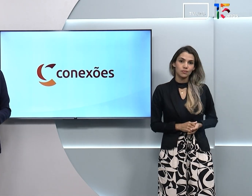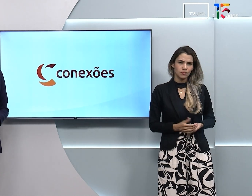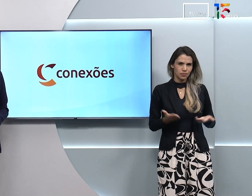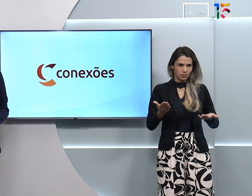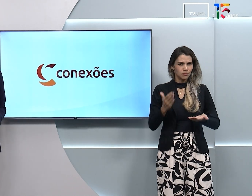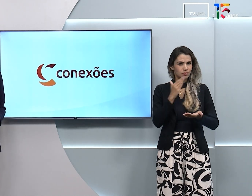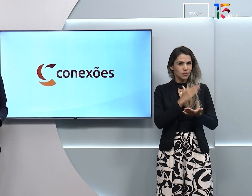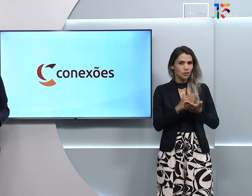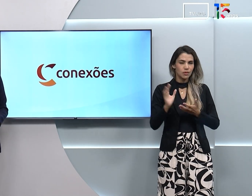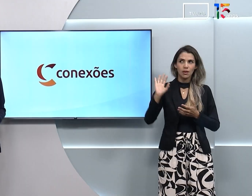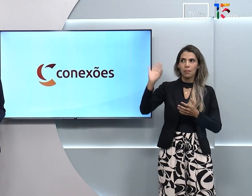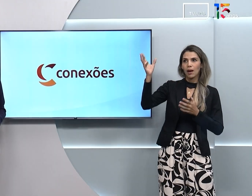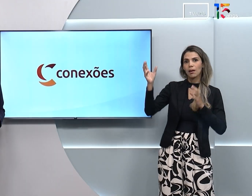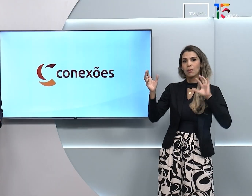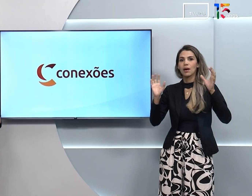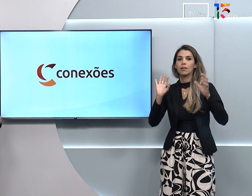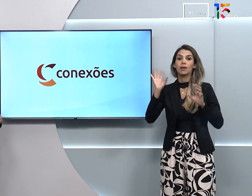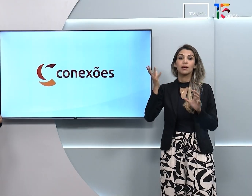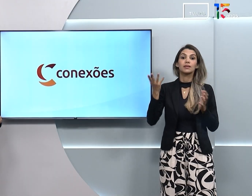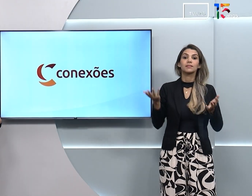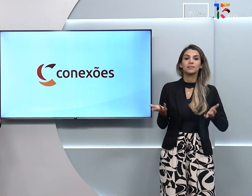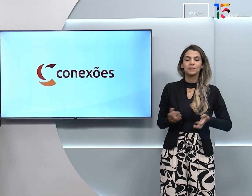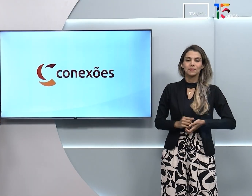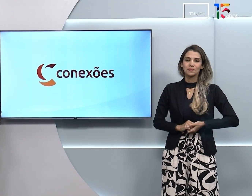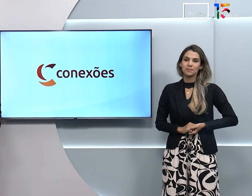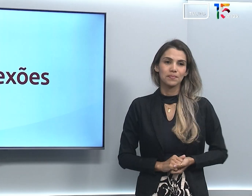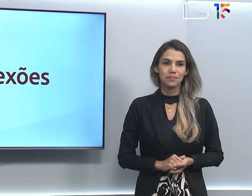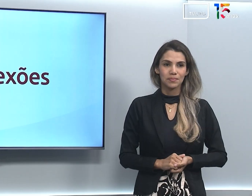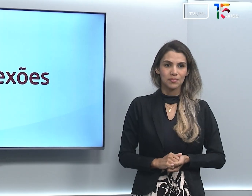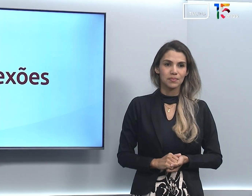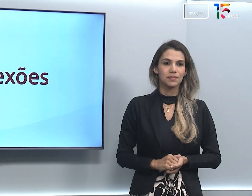Vamos começar o nosso giro de notícias?